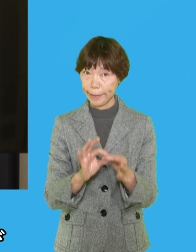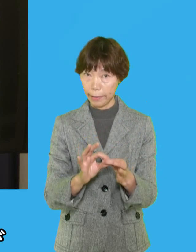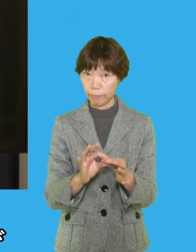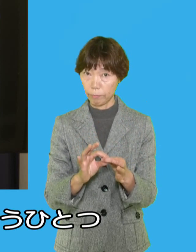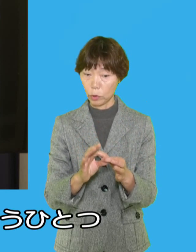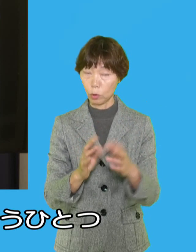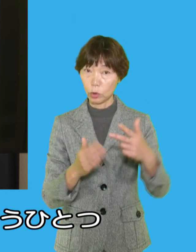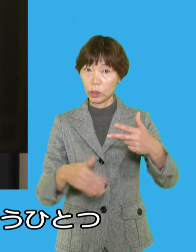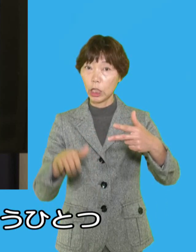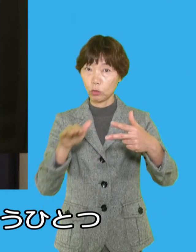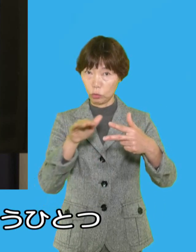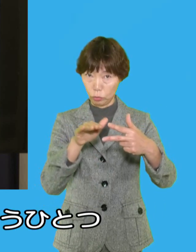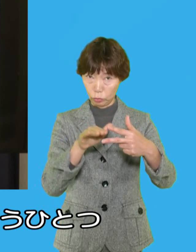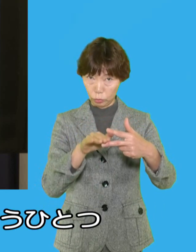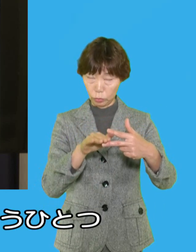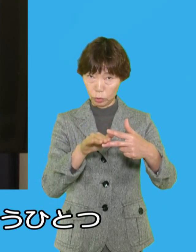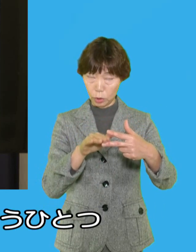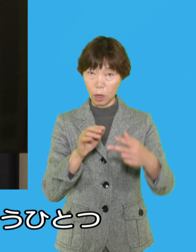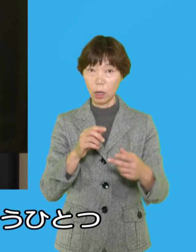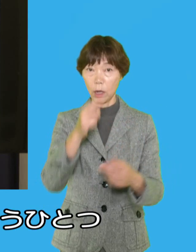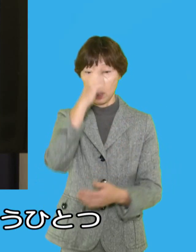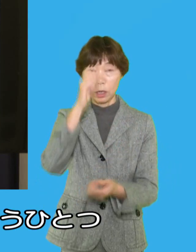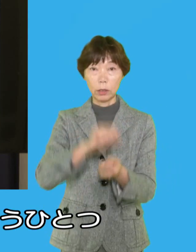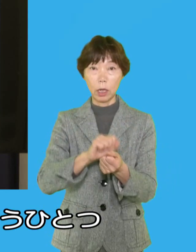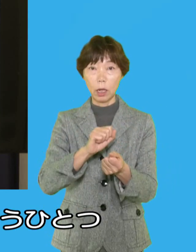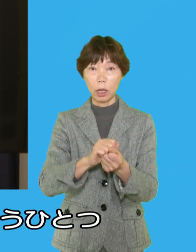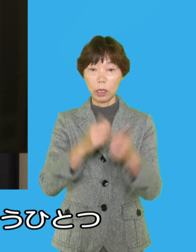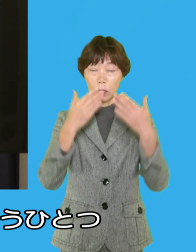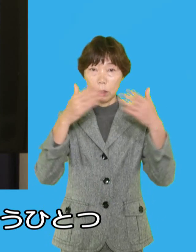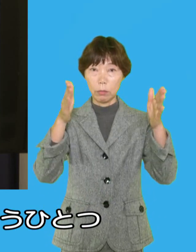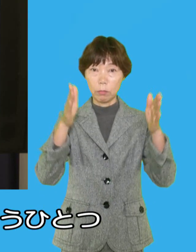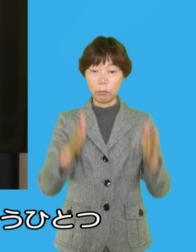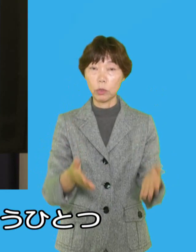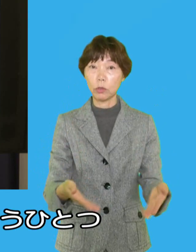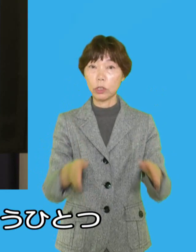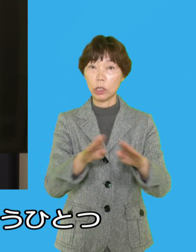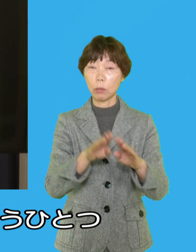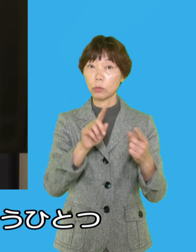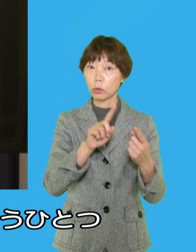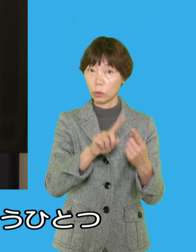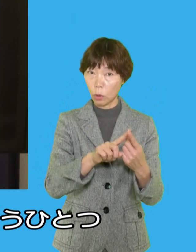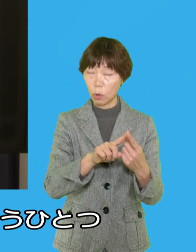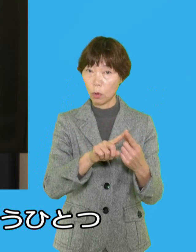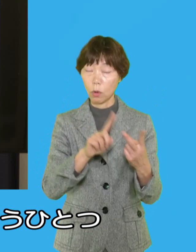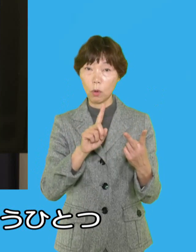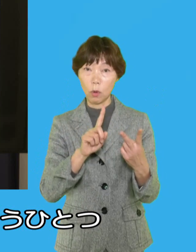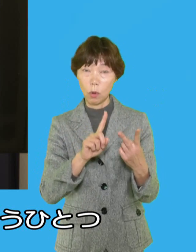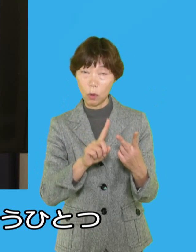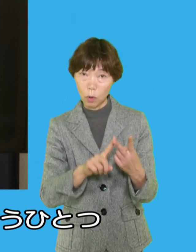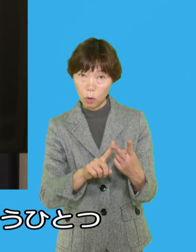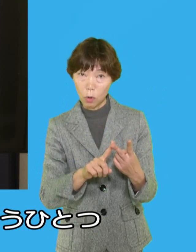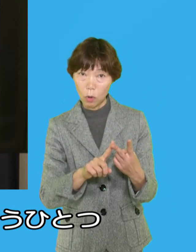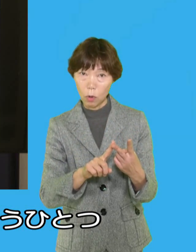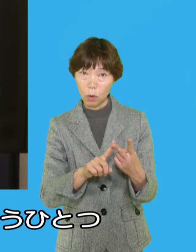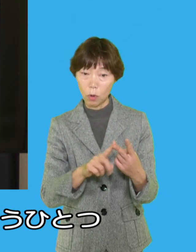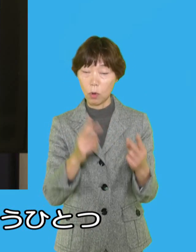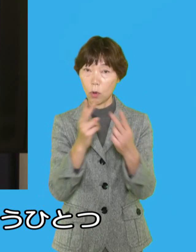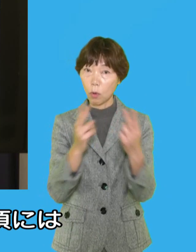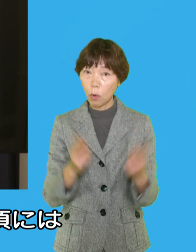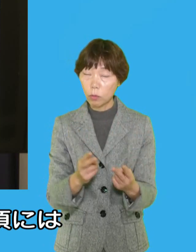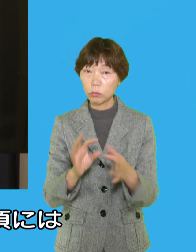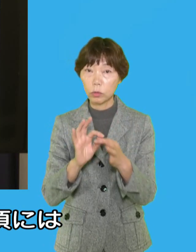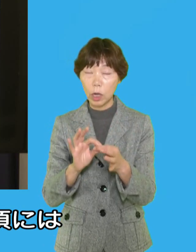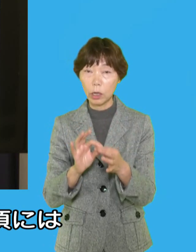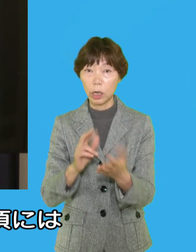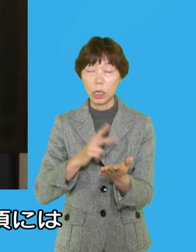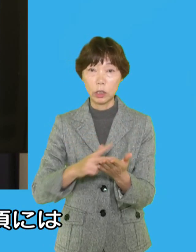が境ミュージアムと、あともう一つこの古墳群関連資料閲覧機